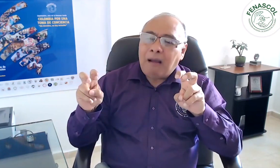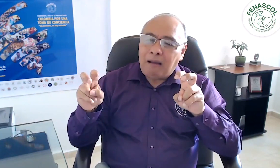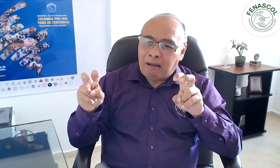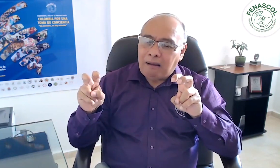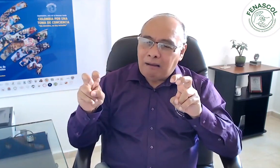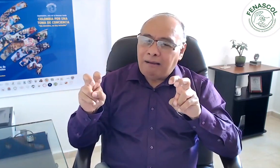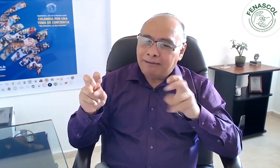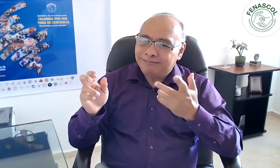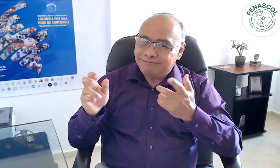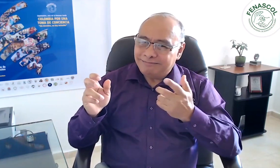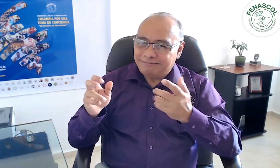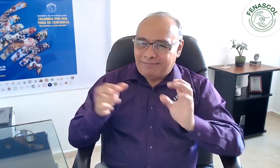El tema a tratar será